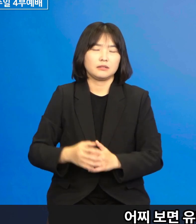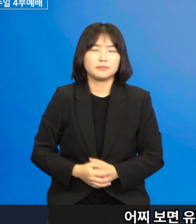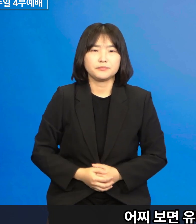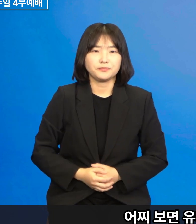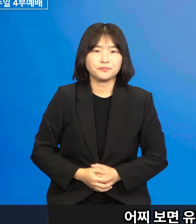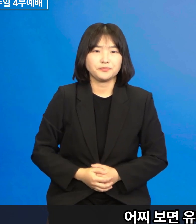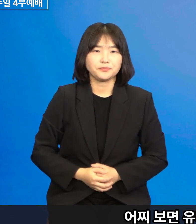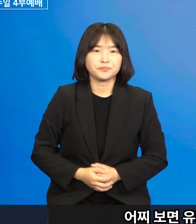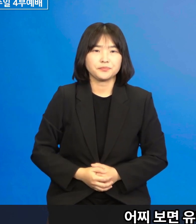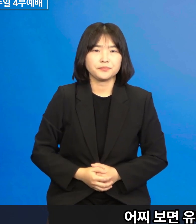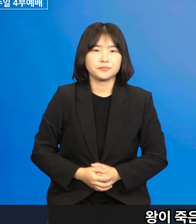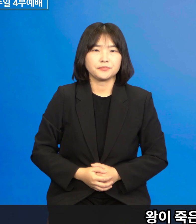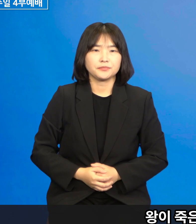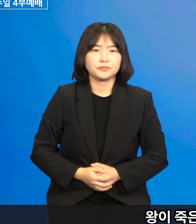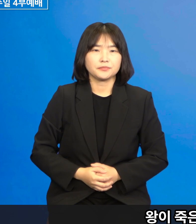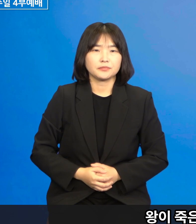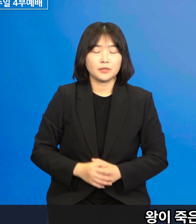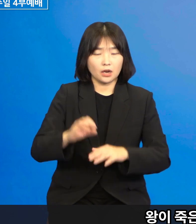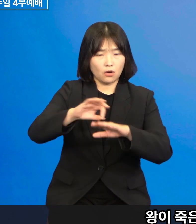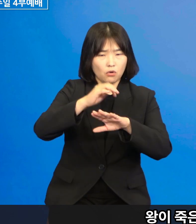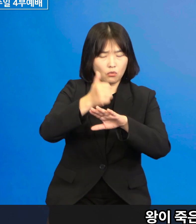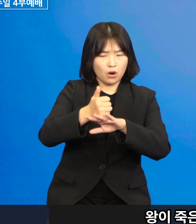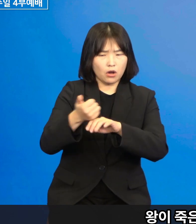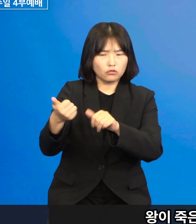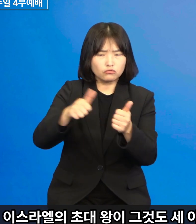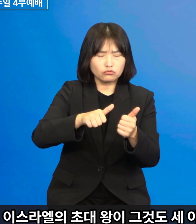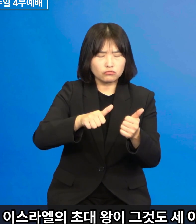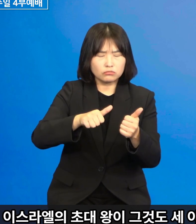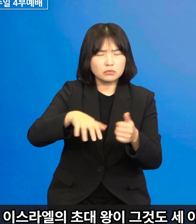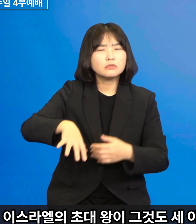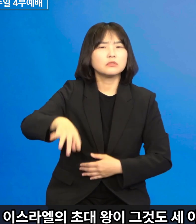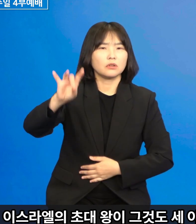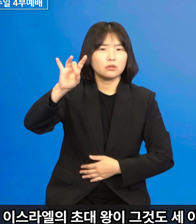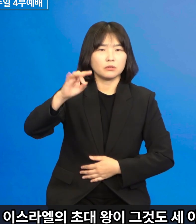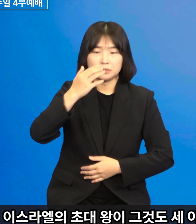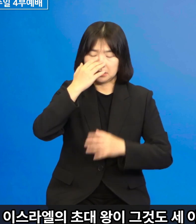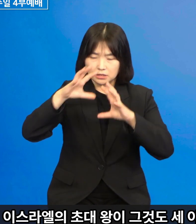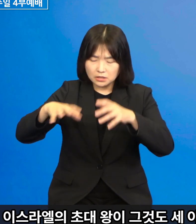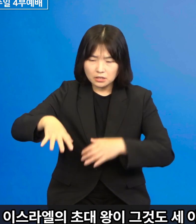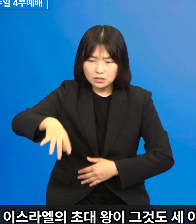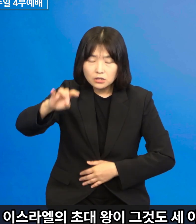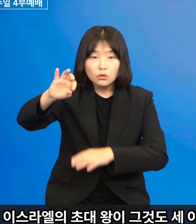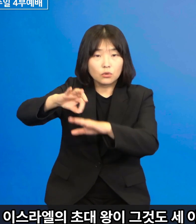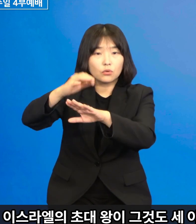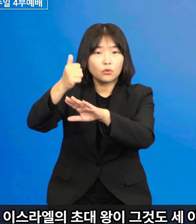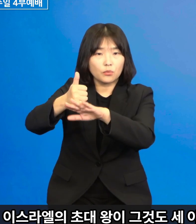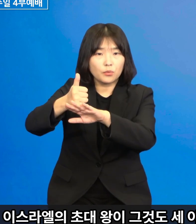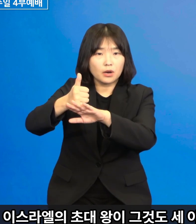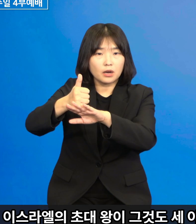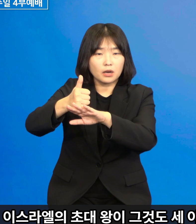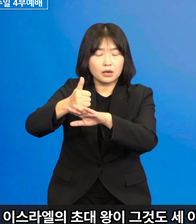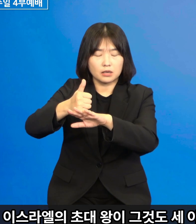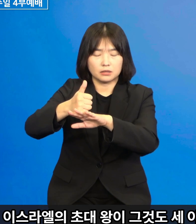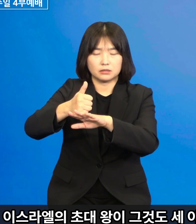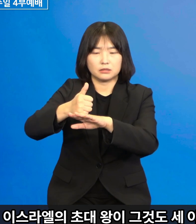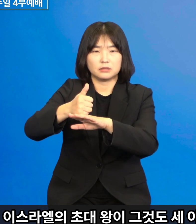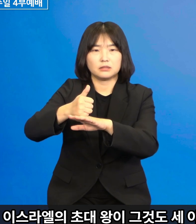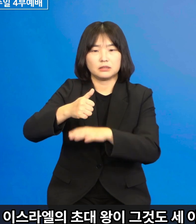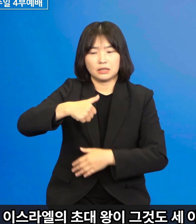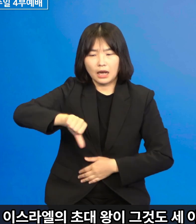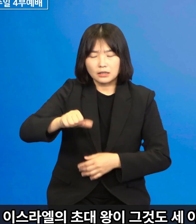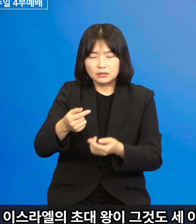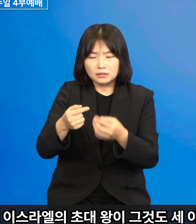없는 패배입니다. 왕이 죽은 적은 없었어요. 이스라엘의 초대 왕이, 그것도 세 아들과 함께